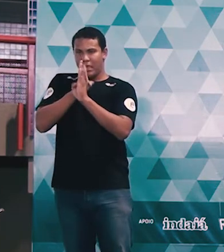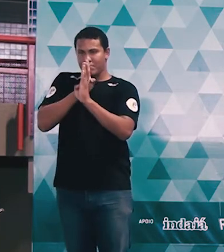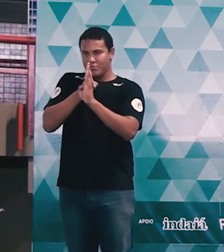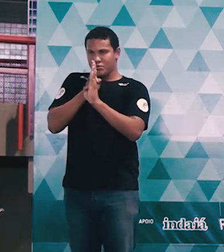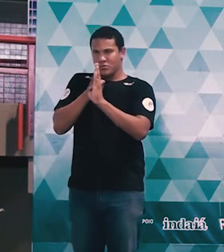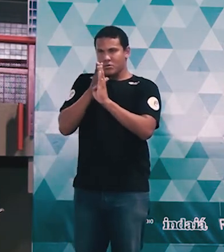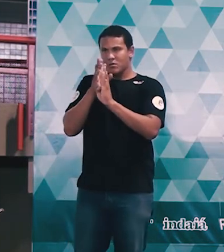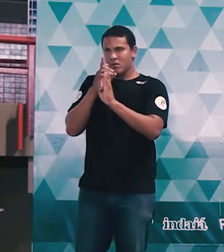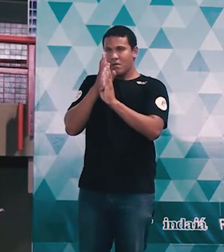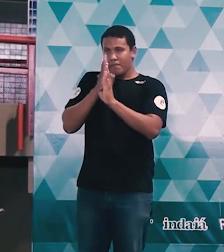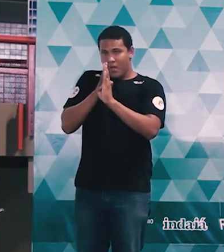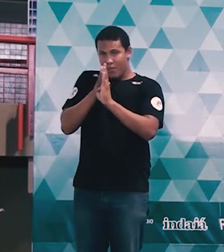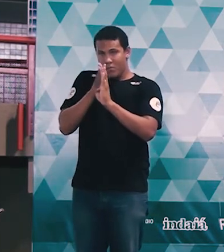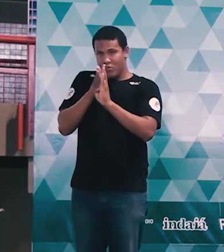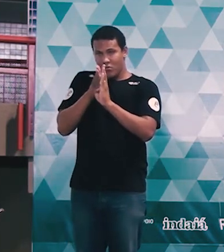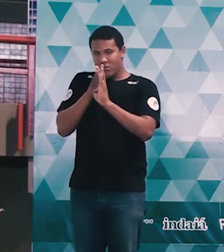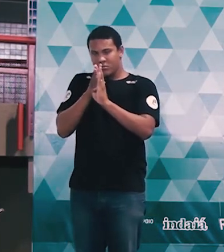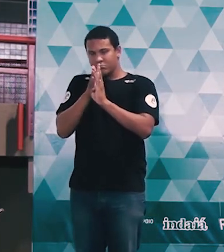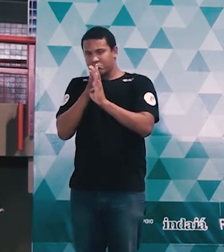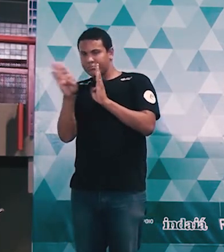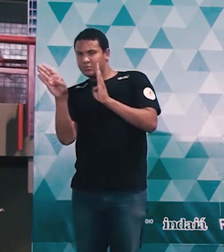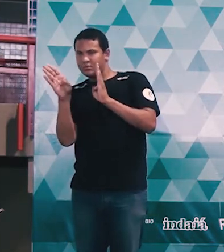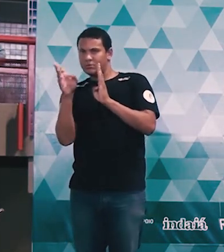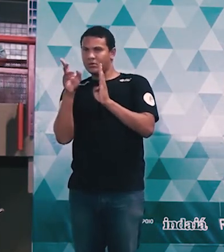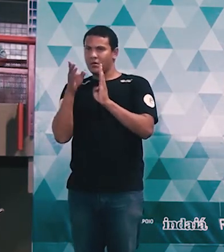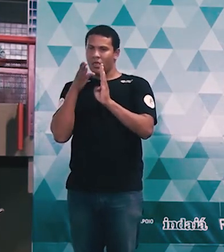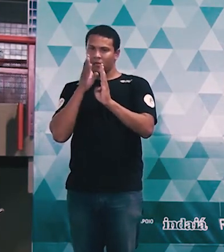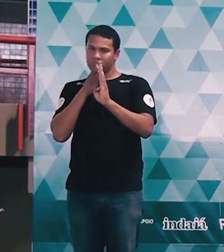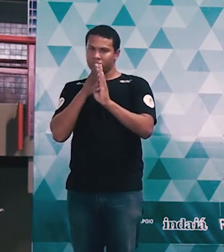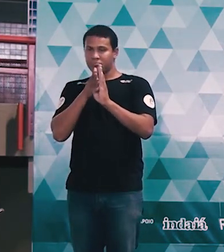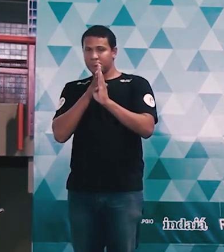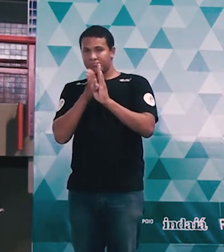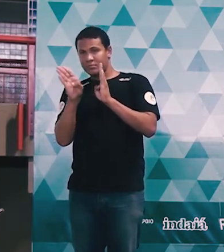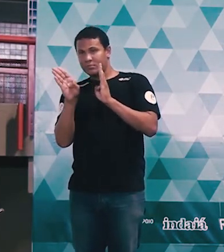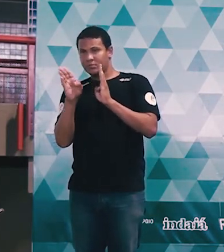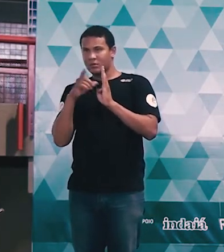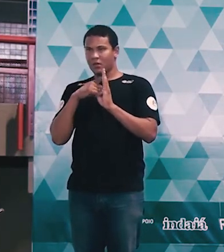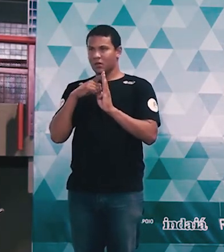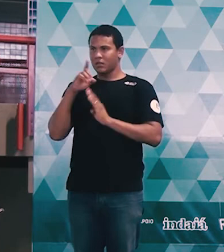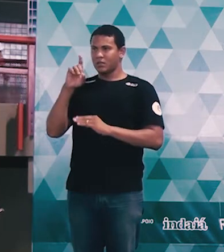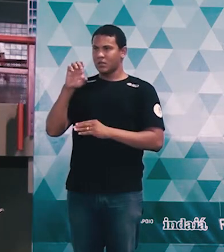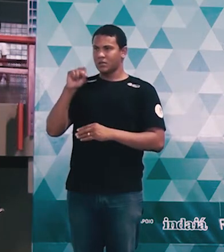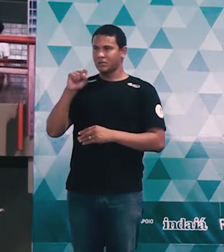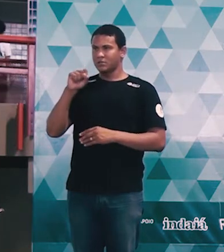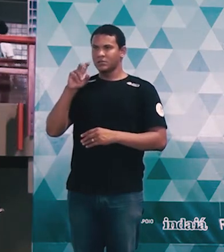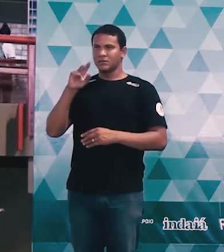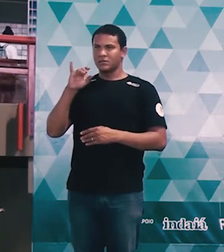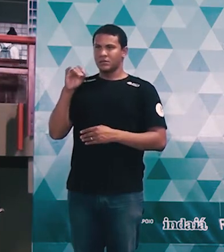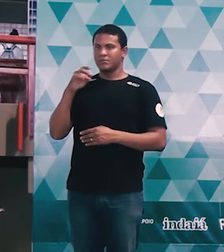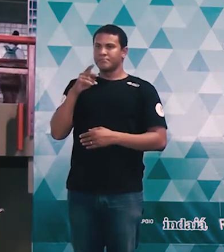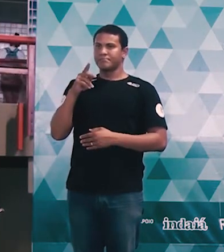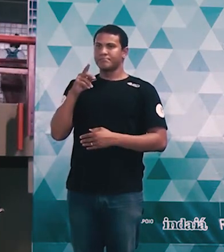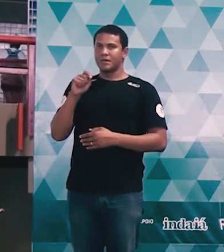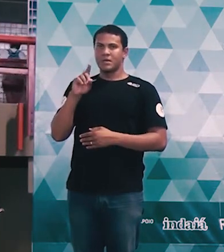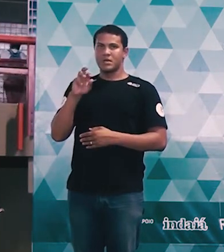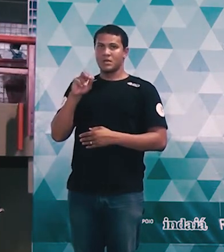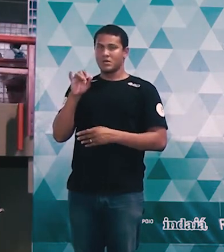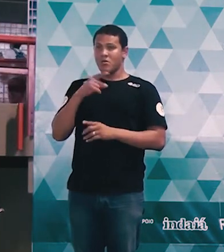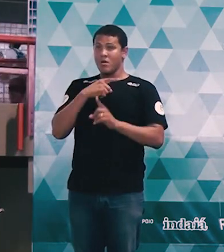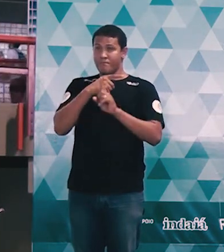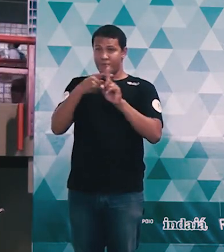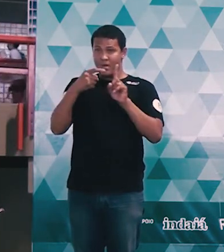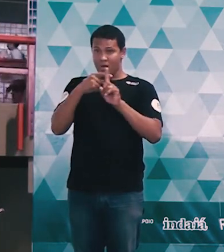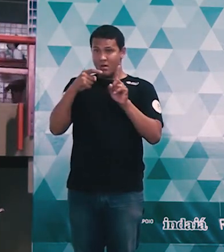quê? A dispersão. Como é que os elementos se comportam em torno da média? Então vejam só esses exemplos aqui,